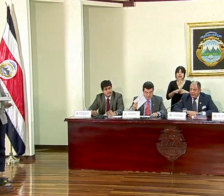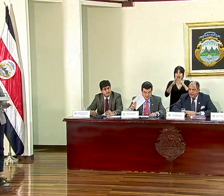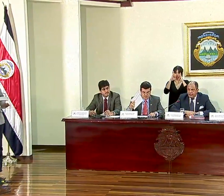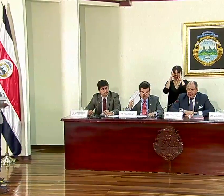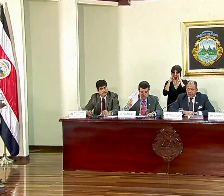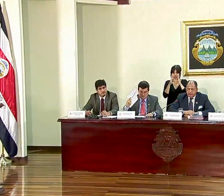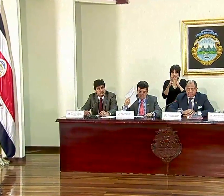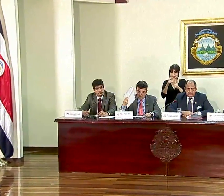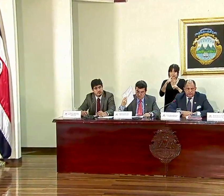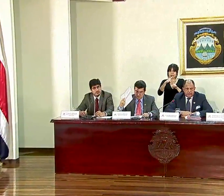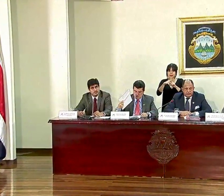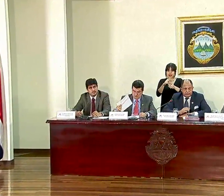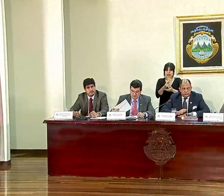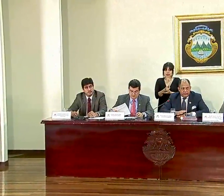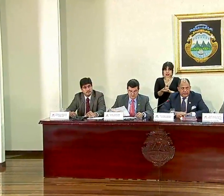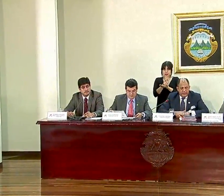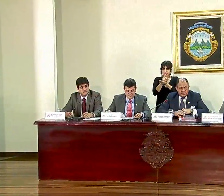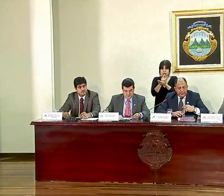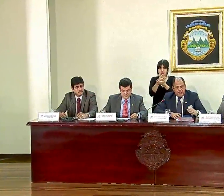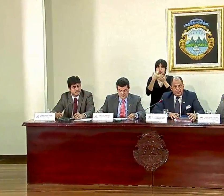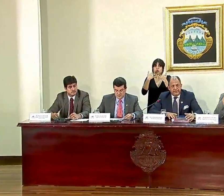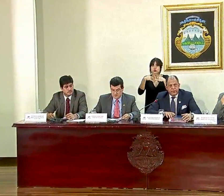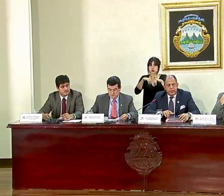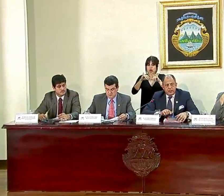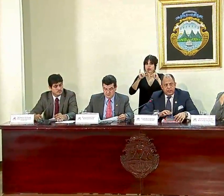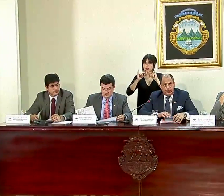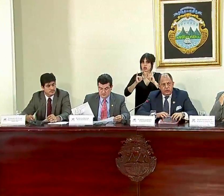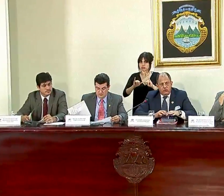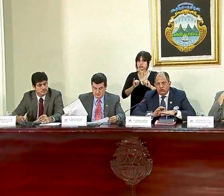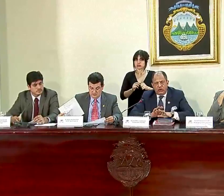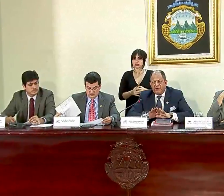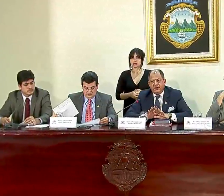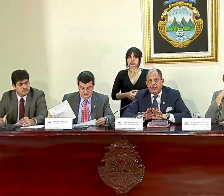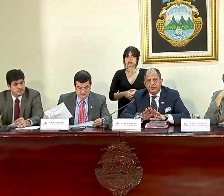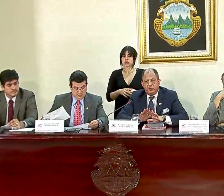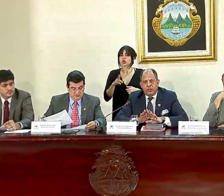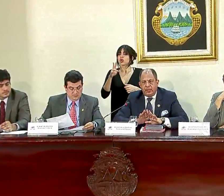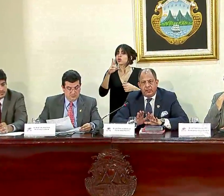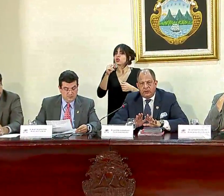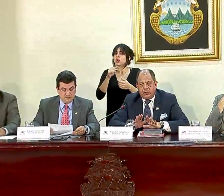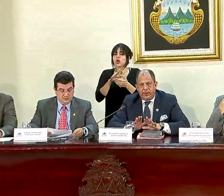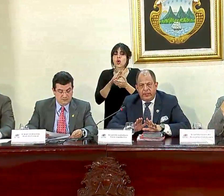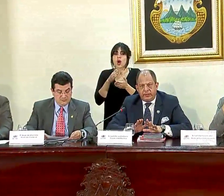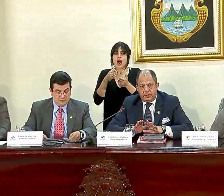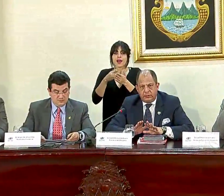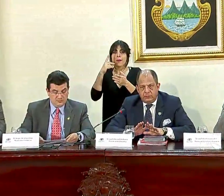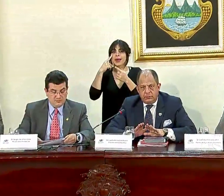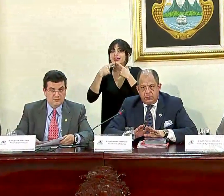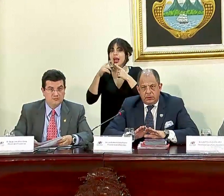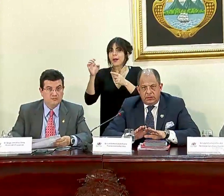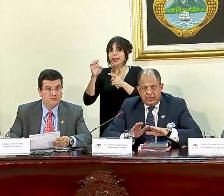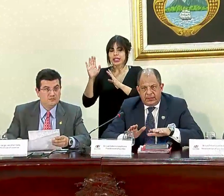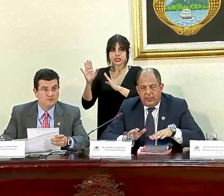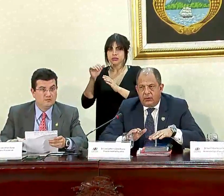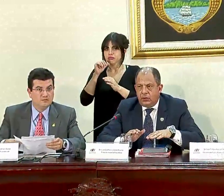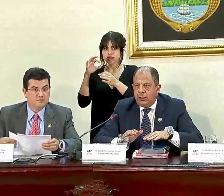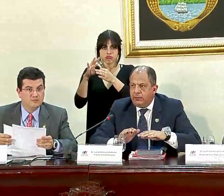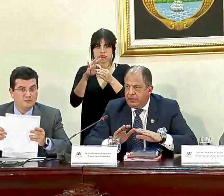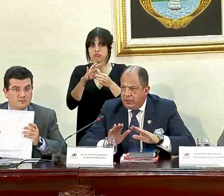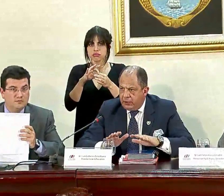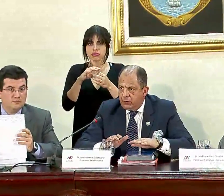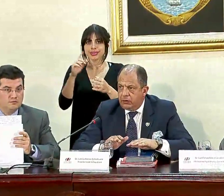atención como la rehabilitación, de la que todavía se mantienen, no son afectadas por la declaratoria de emergencia. Se ha